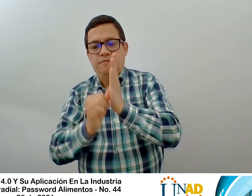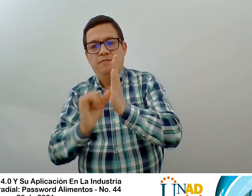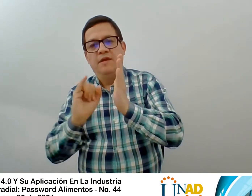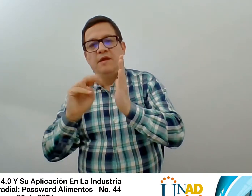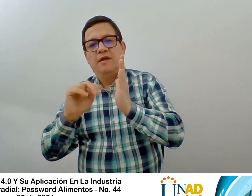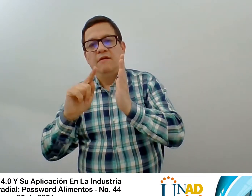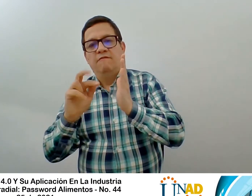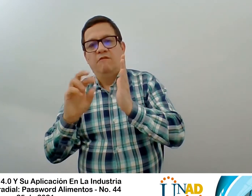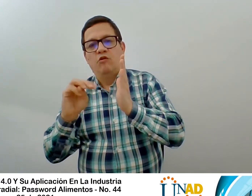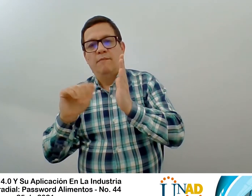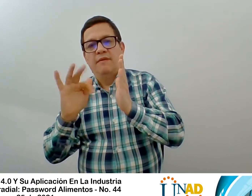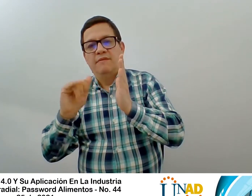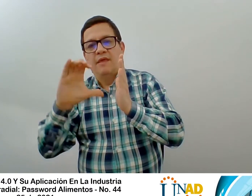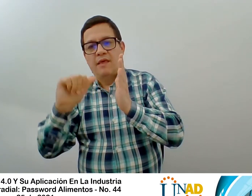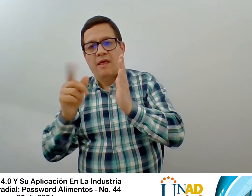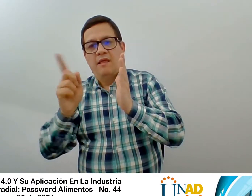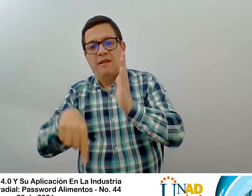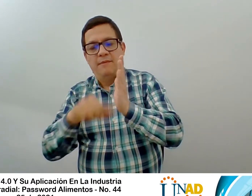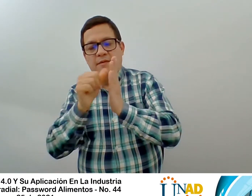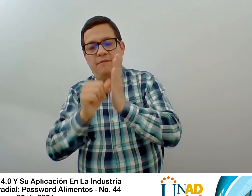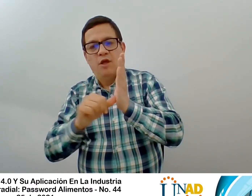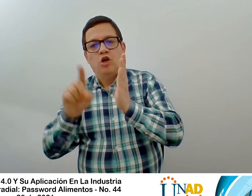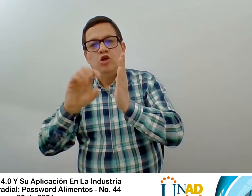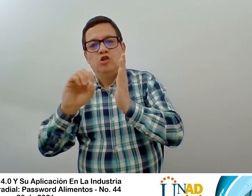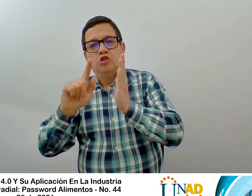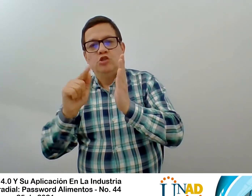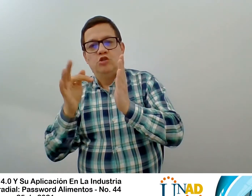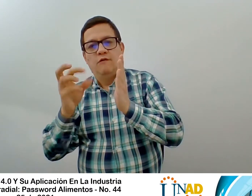la informática y el software.